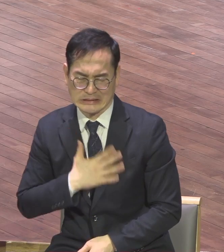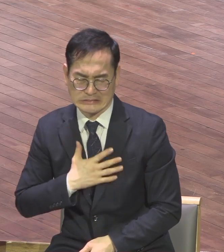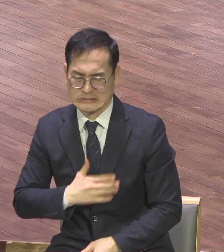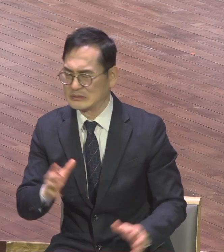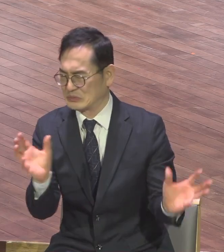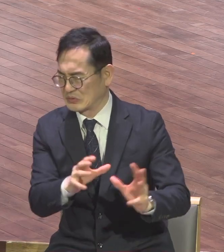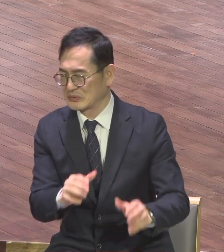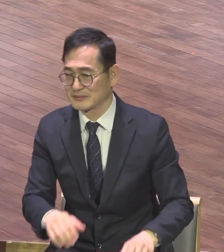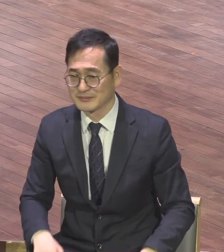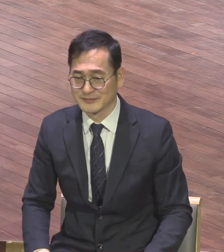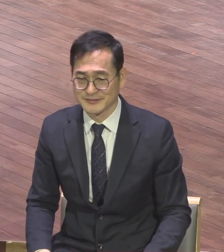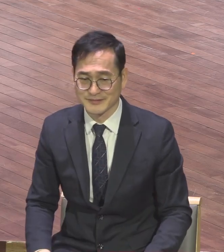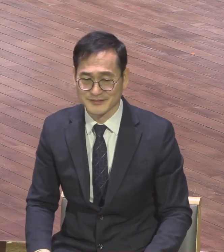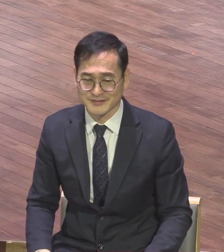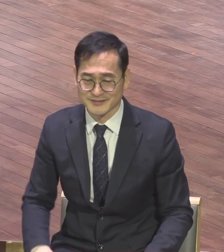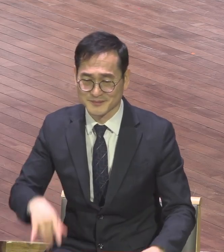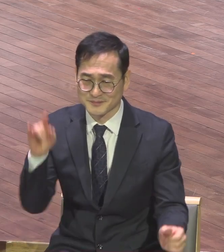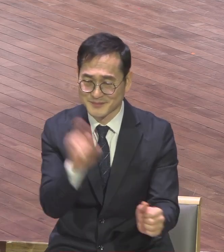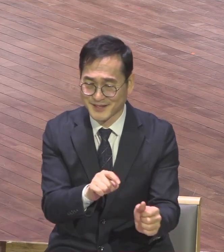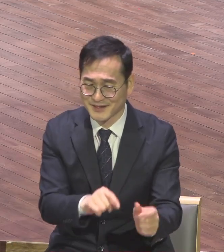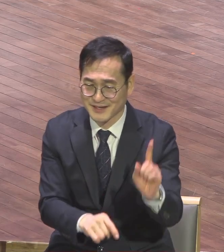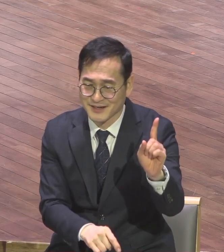책임지겠다고 하는데 그 다음날 바로 나왔어요 확진자.